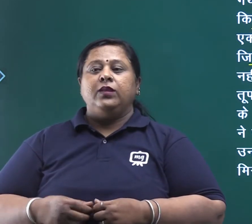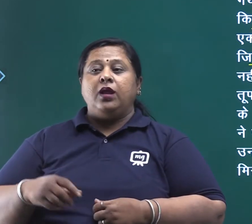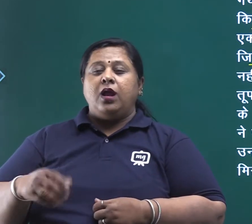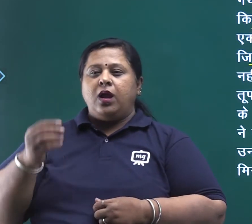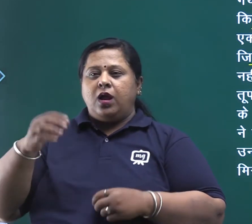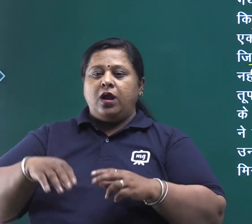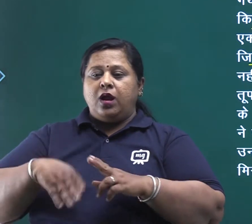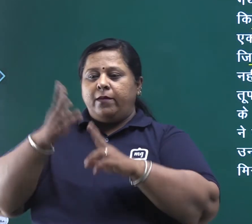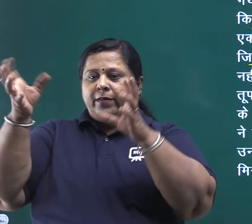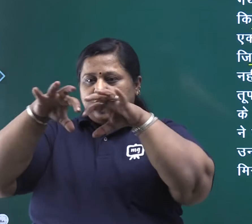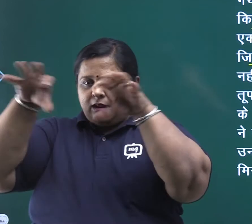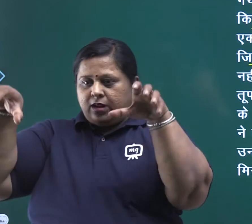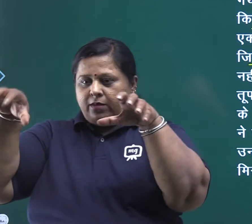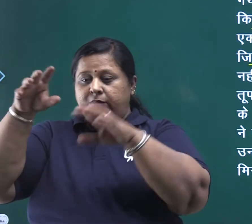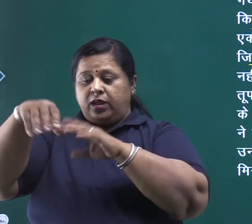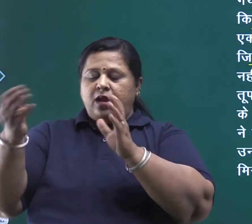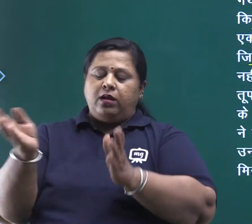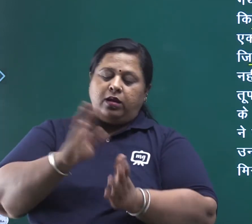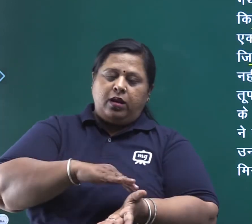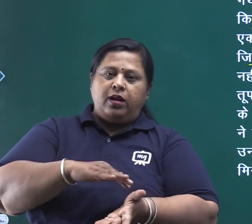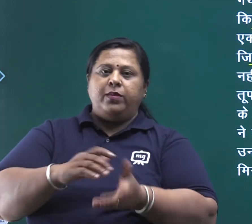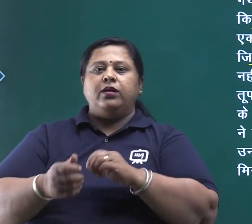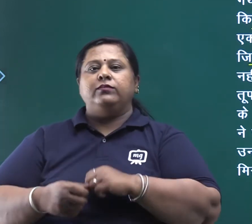खंबे के गिरने पर